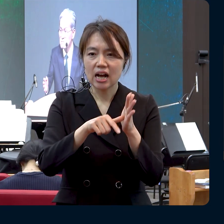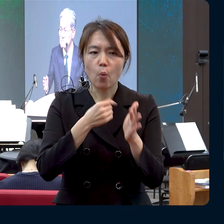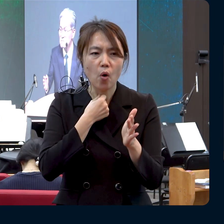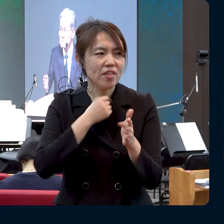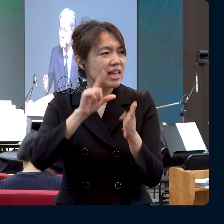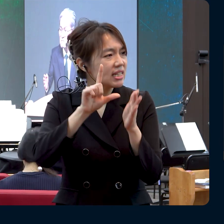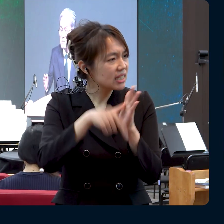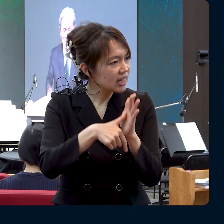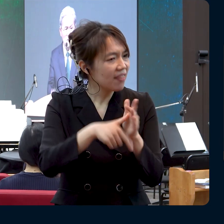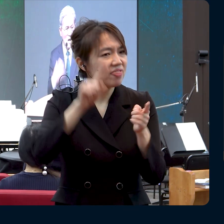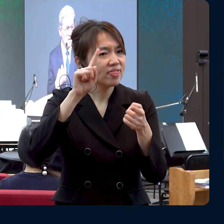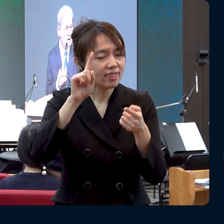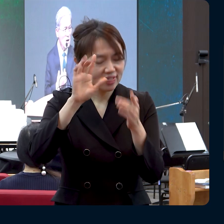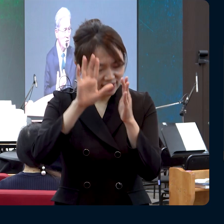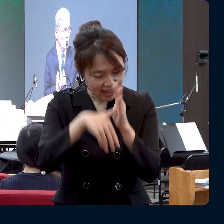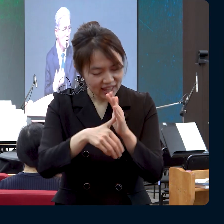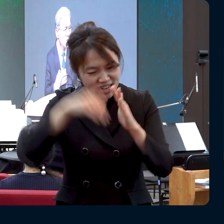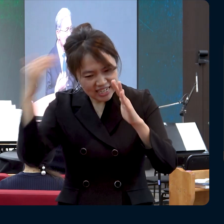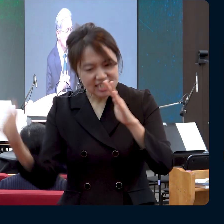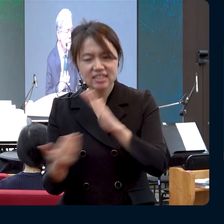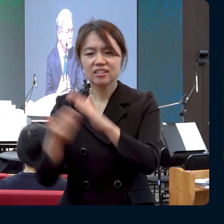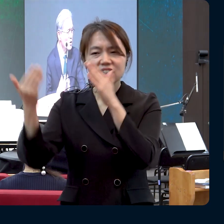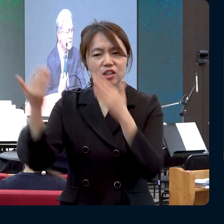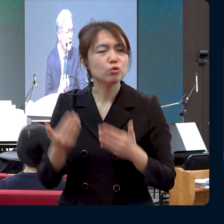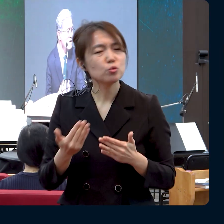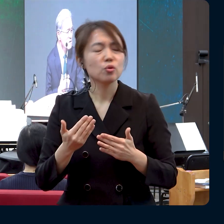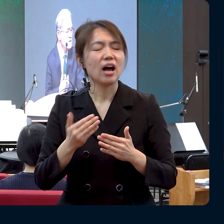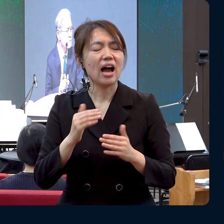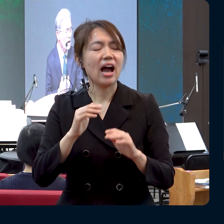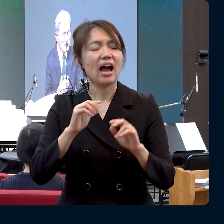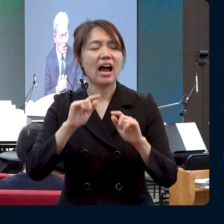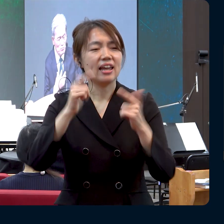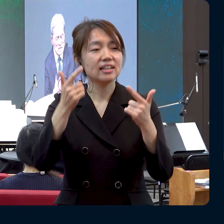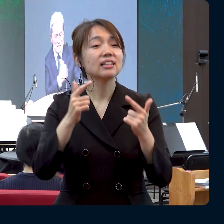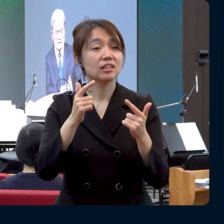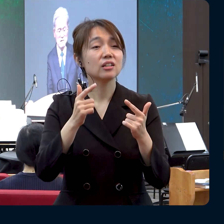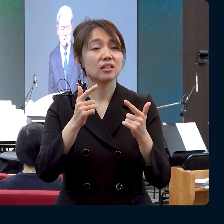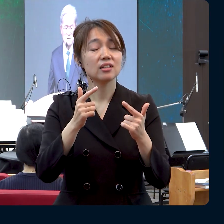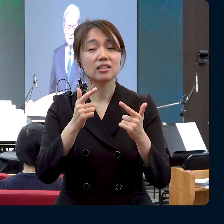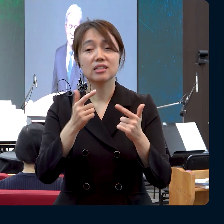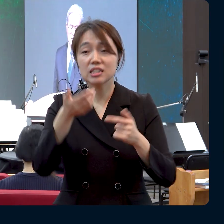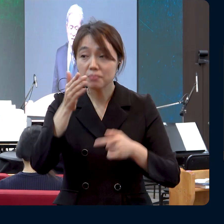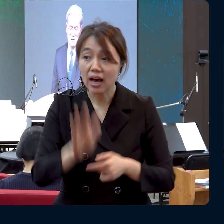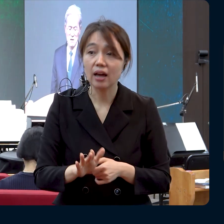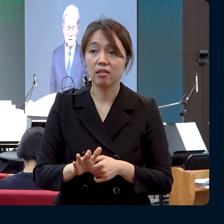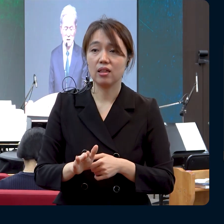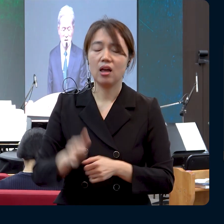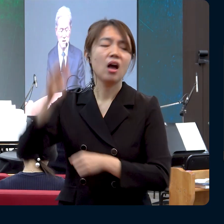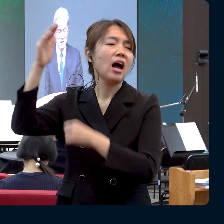있지만, 내 생각대로, 내 시간표에 따라 응답이 안 된 것뿐이지.